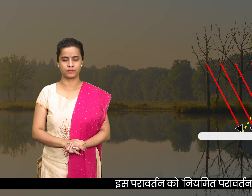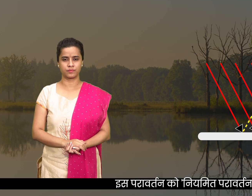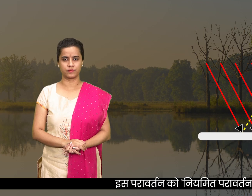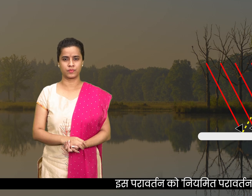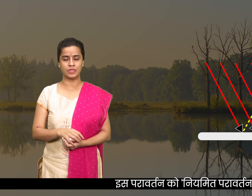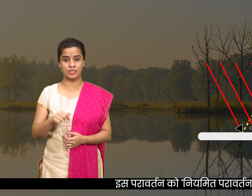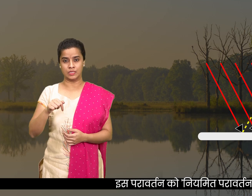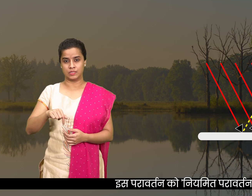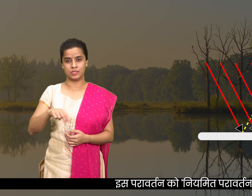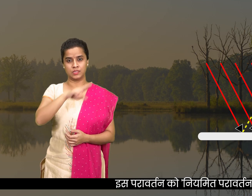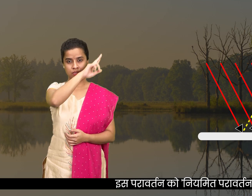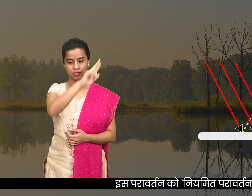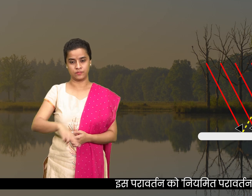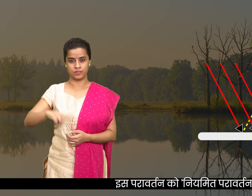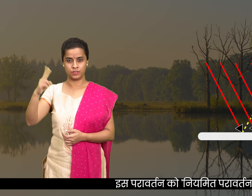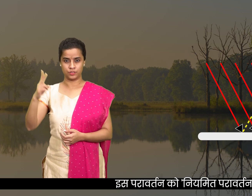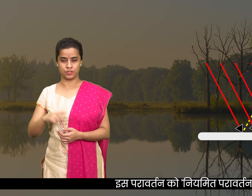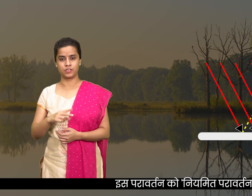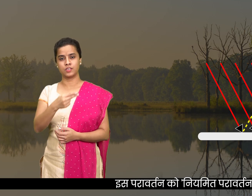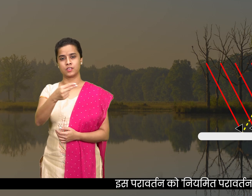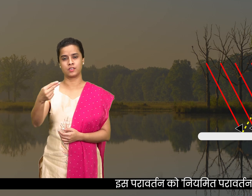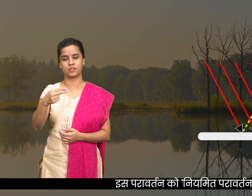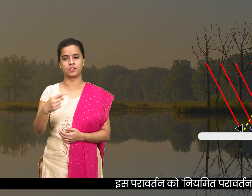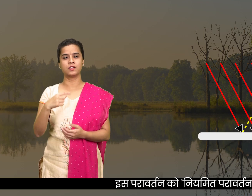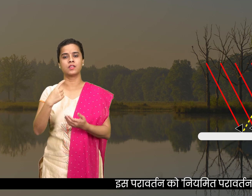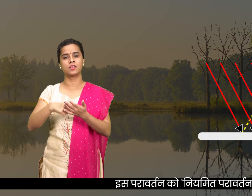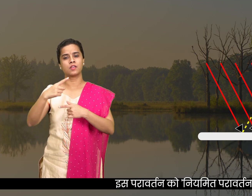इस परावर्तन को नियमित परावर्तन